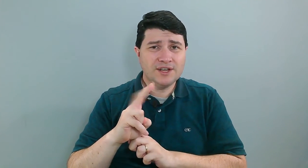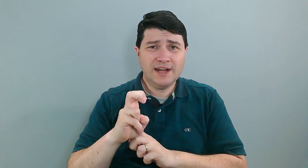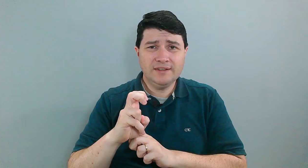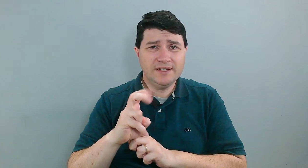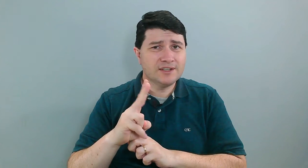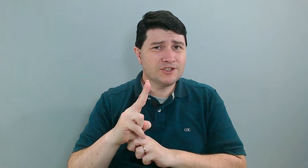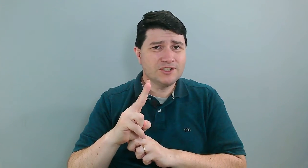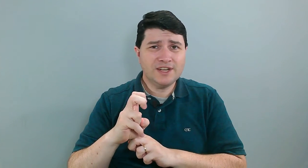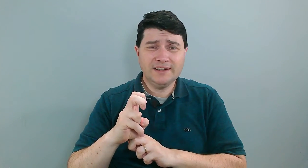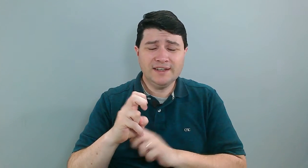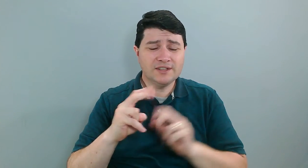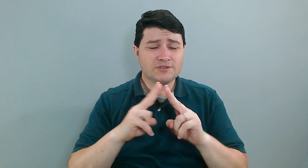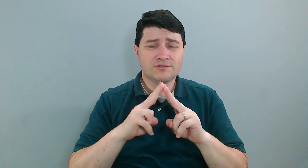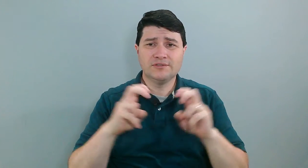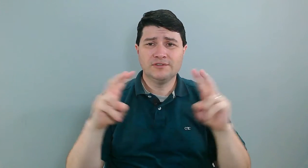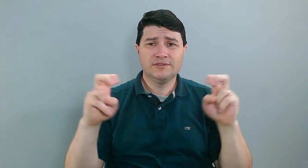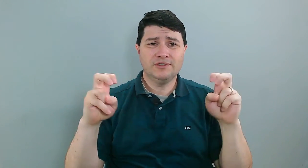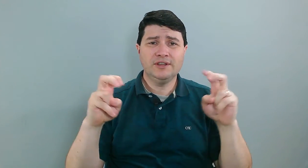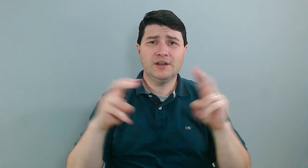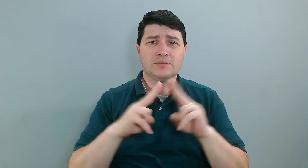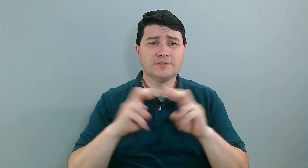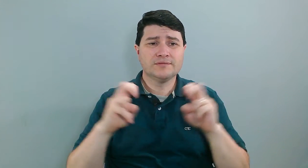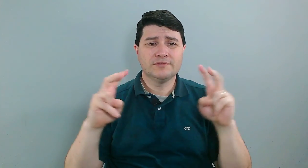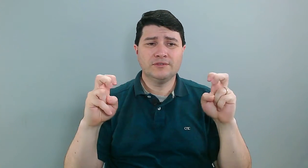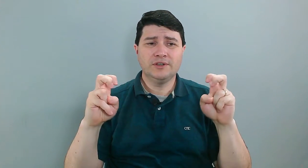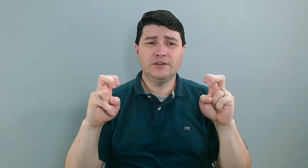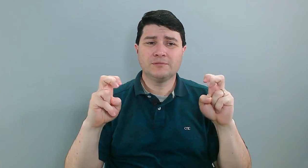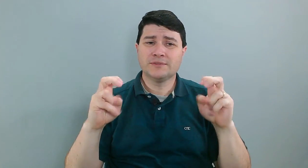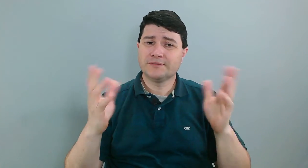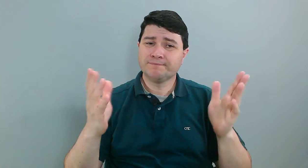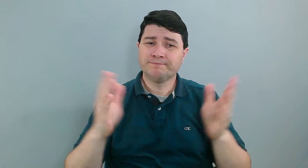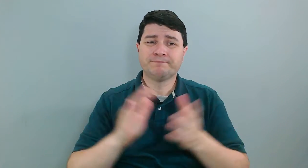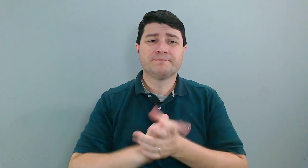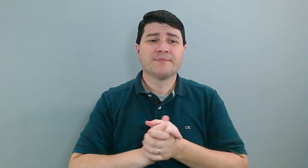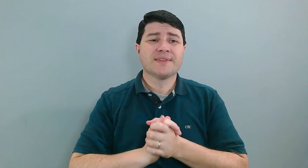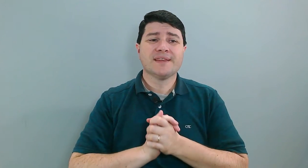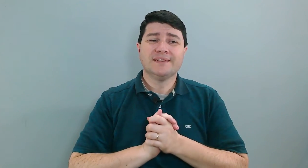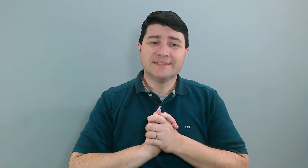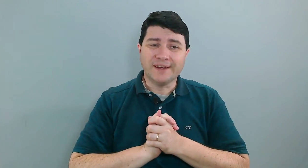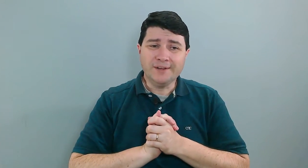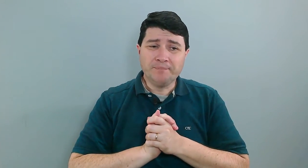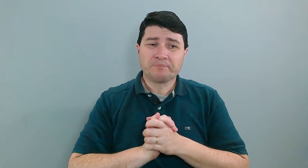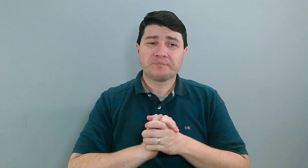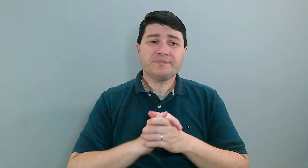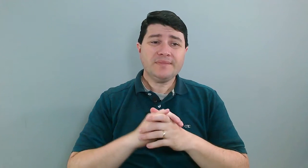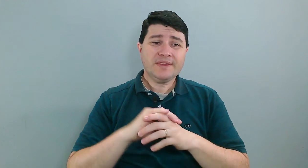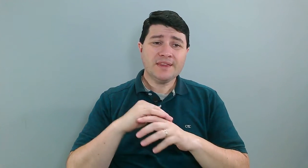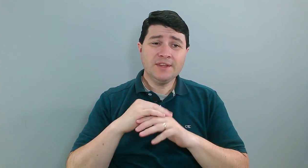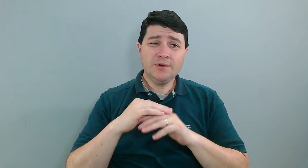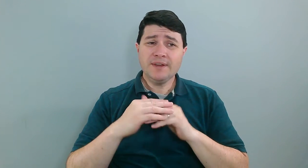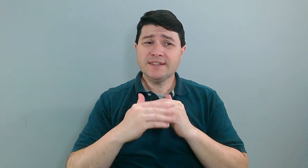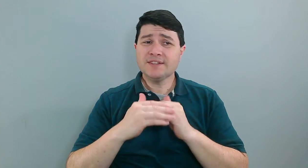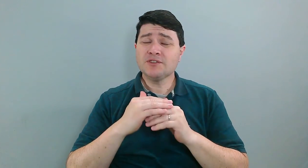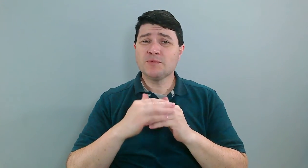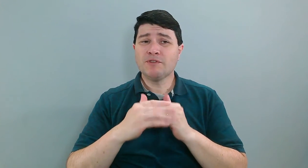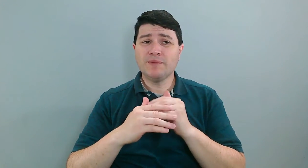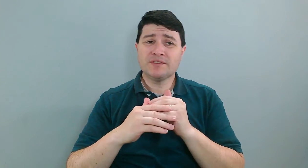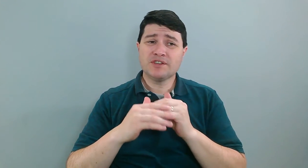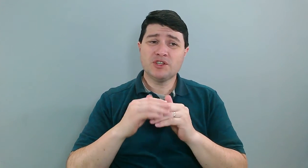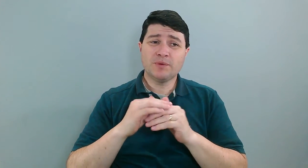esticado, engancho, esticado, engancho. Florianópolis, Florianópolis. Tá? Então esses são os movimentos que a gente pode